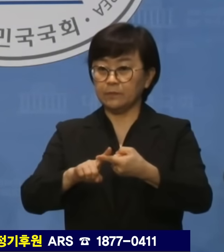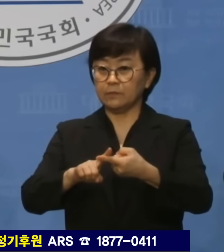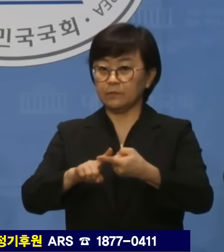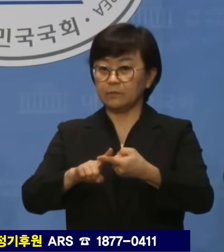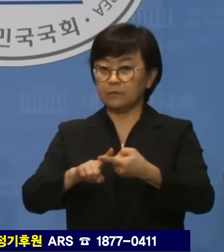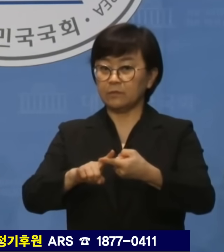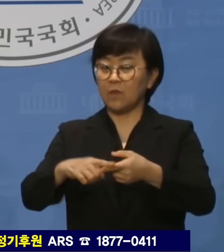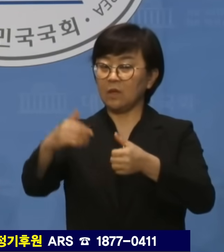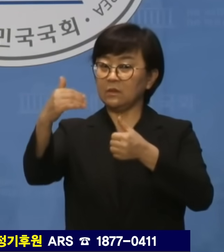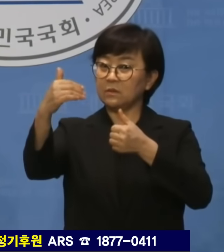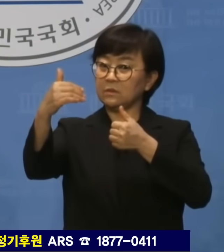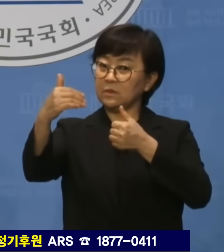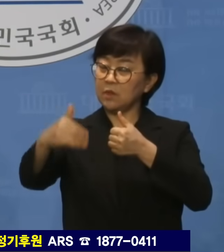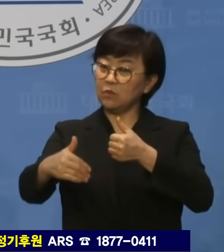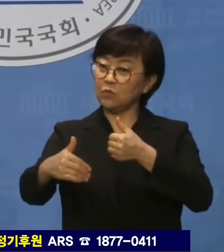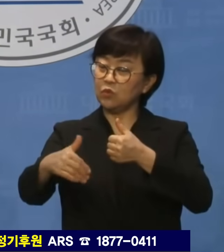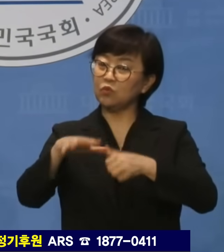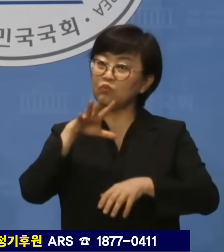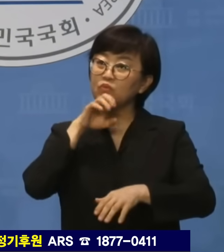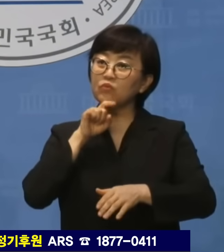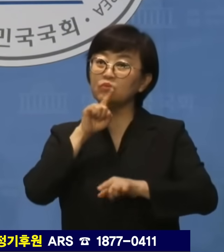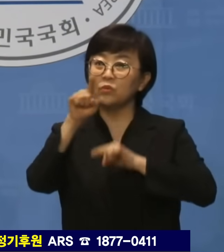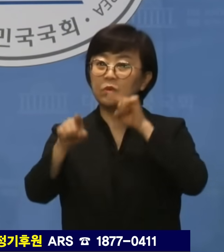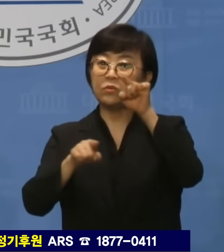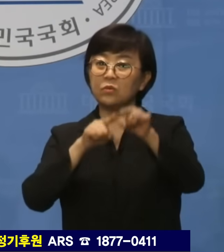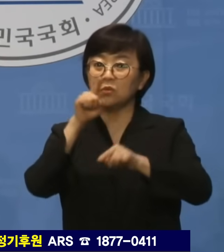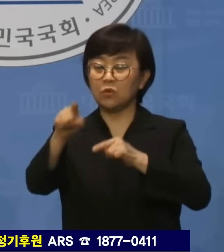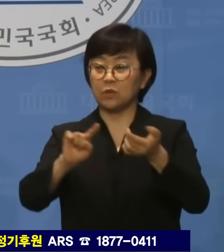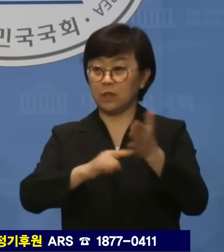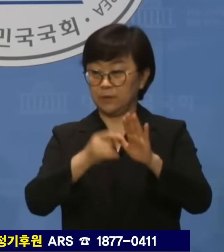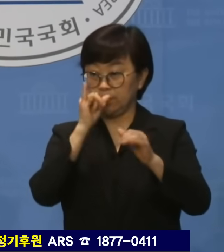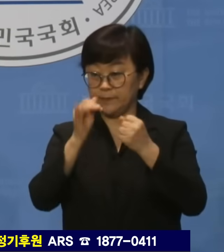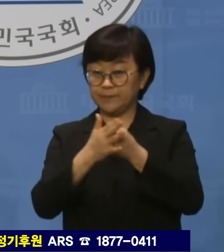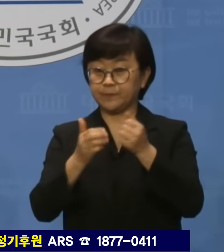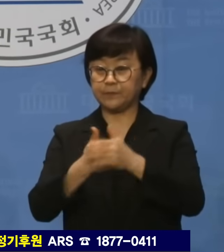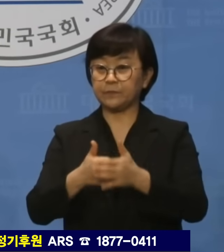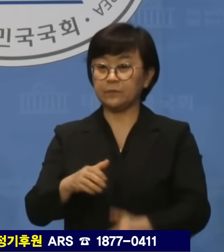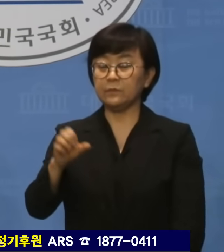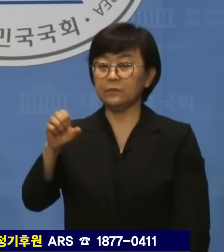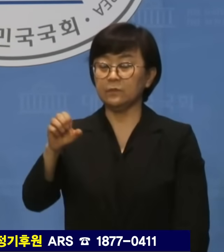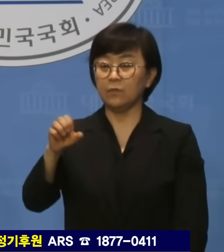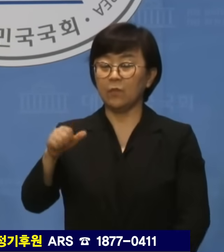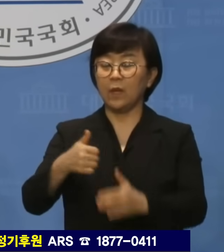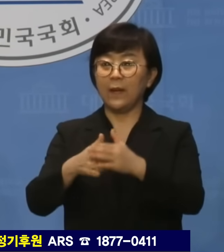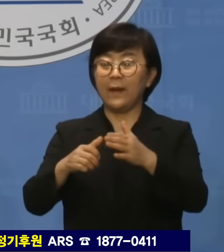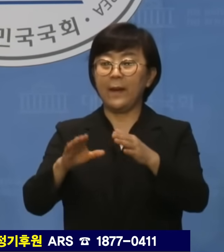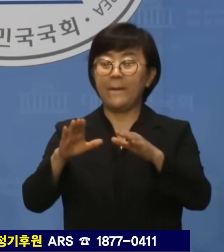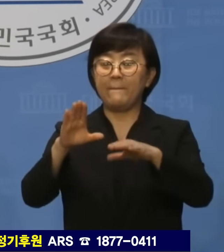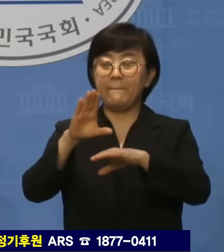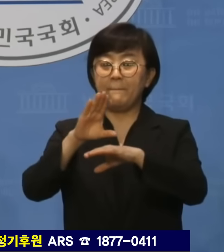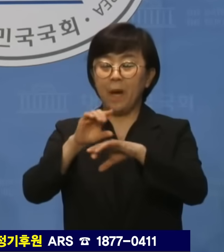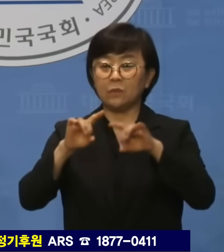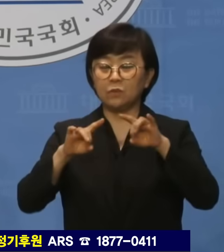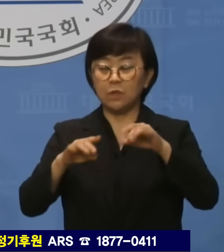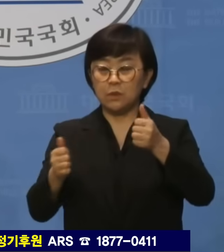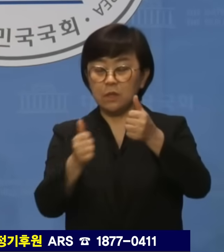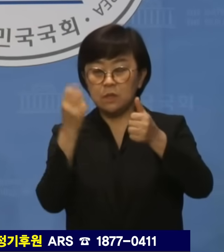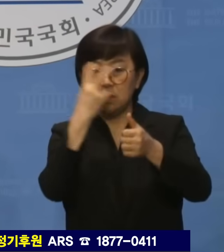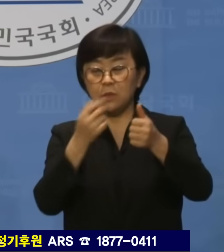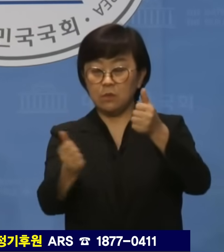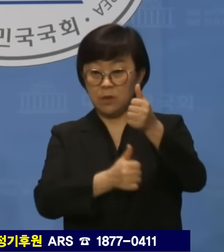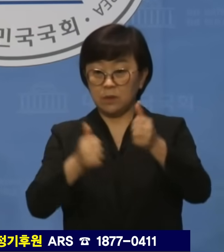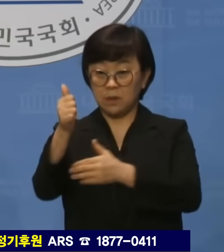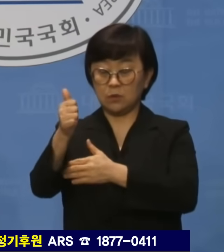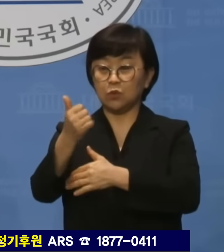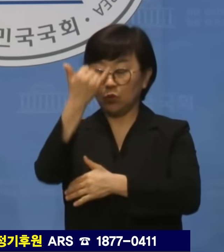청부민원으로 시작된 사건이었음이 밝혀지고 있습니다. 유일인 방심 위원장은 도덕적인 문제는 말할 것도